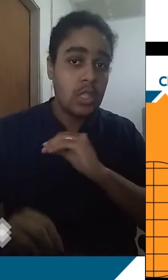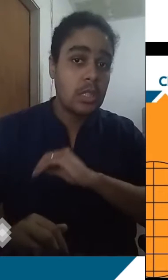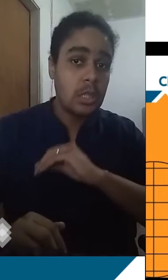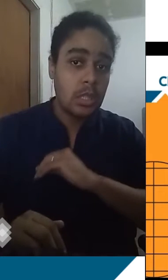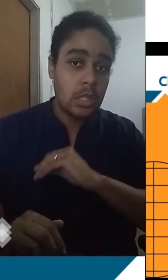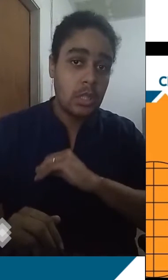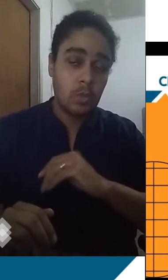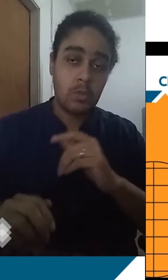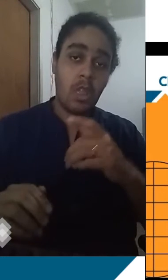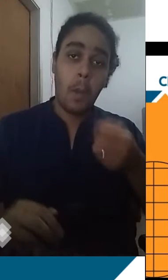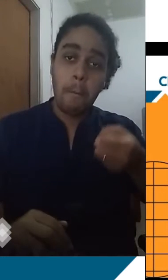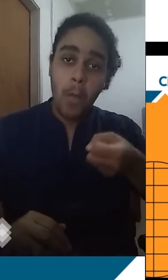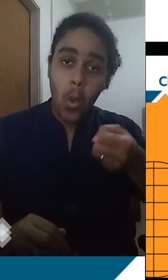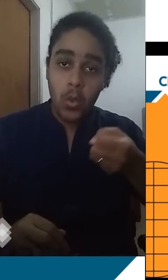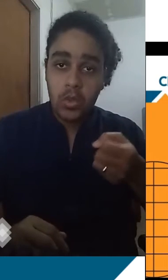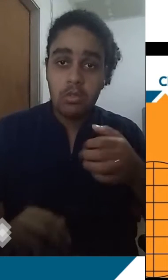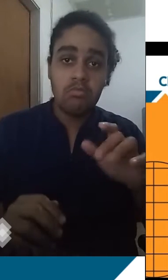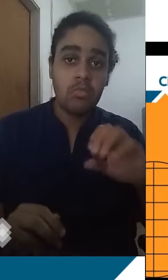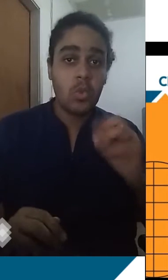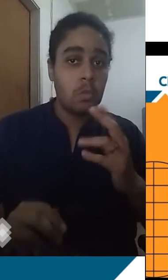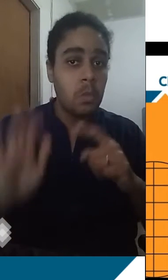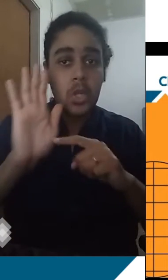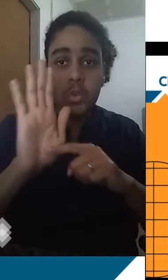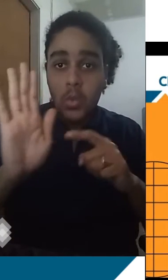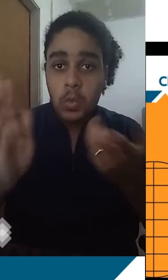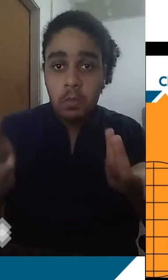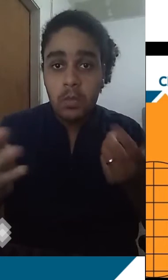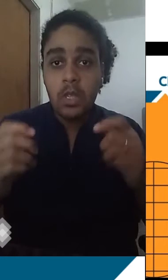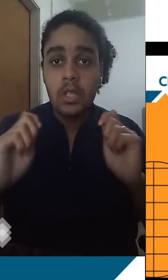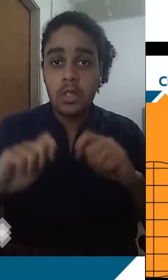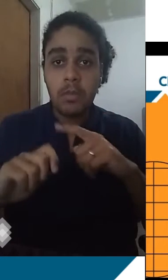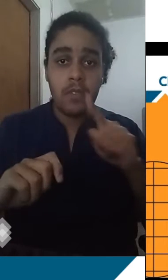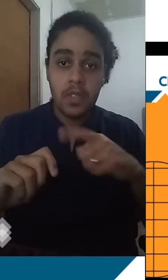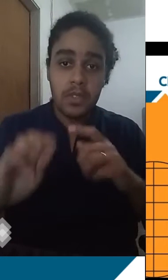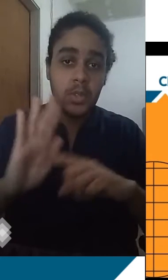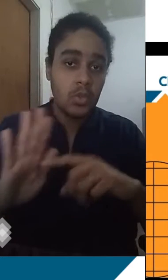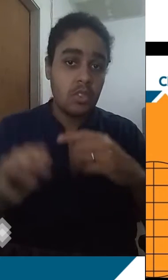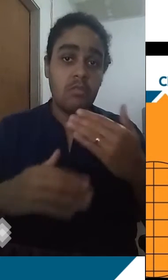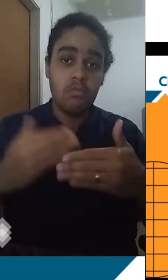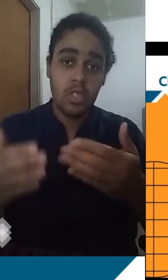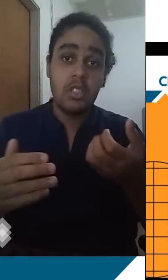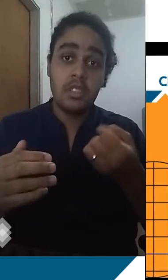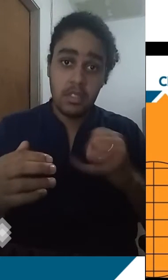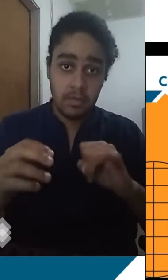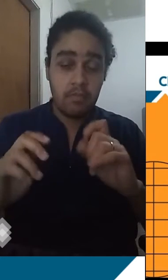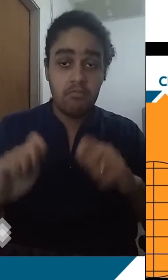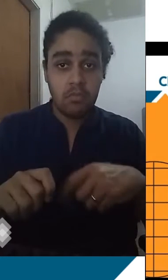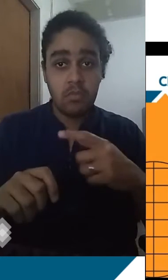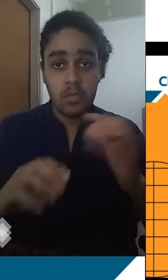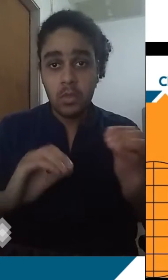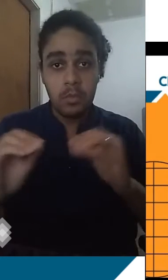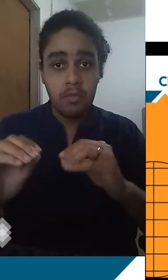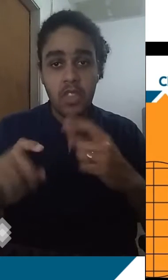então tem auxílio estudantil, né? Então são bolsas ou auxílio moradia, o próprio alojamento, que podem ajudar vocês nesse processo, caso